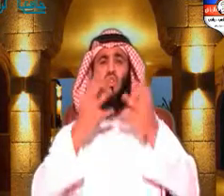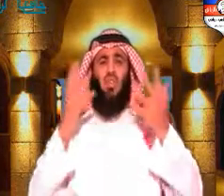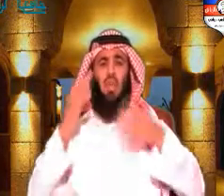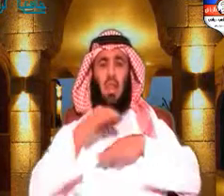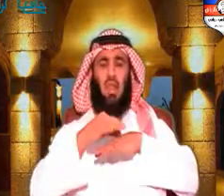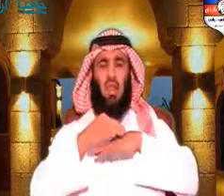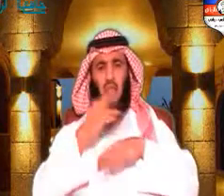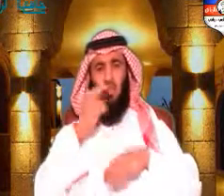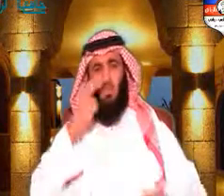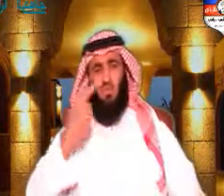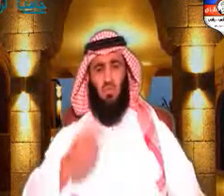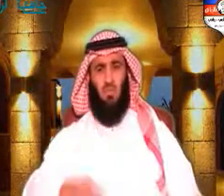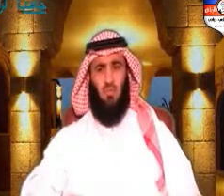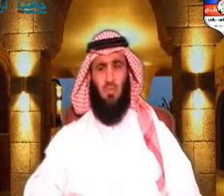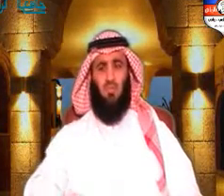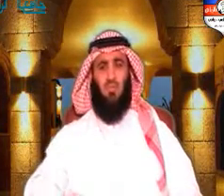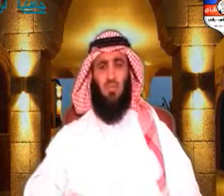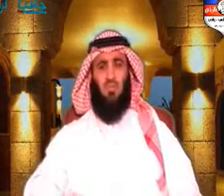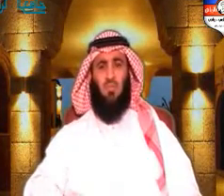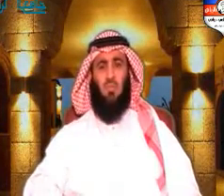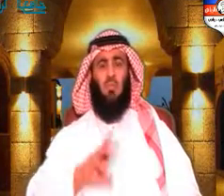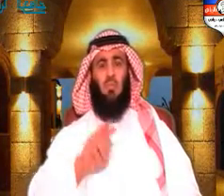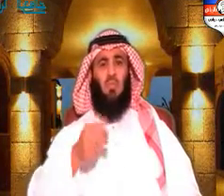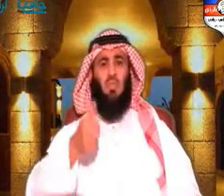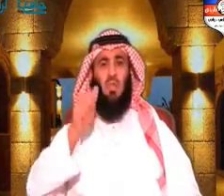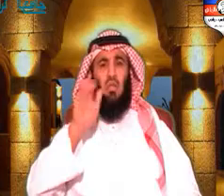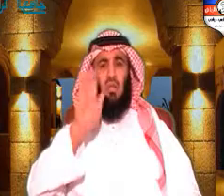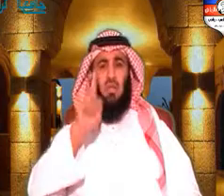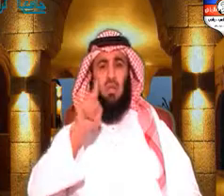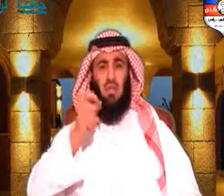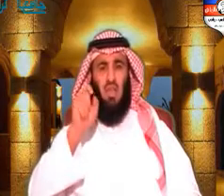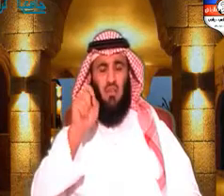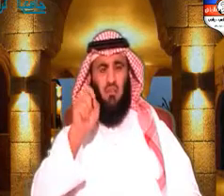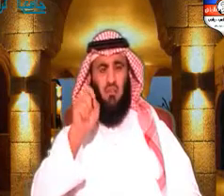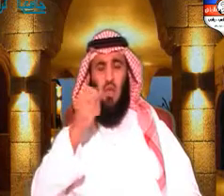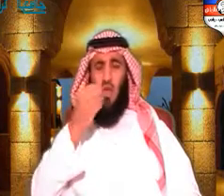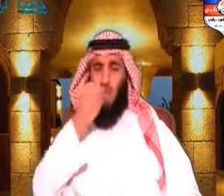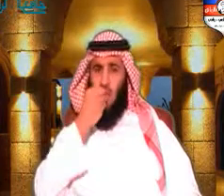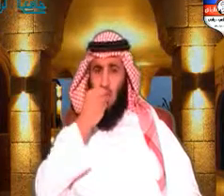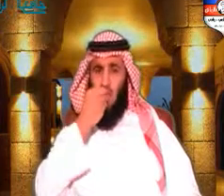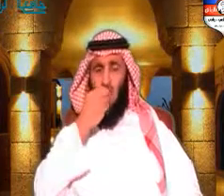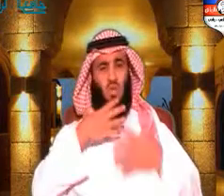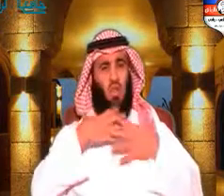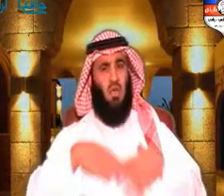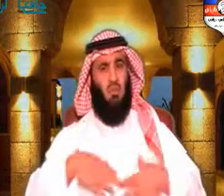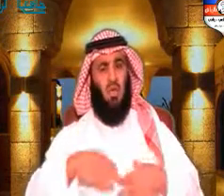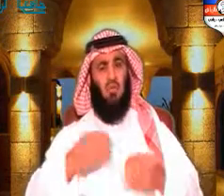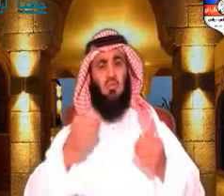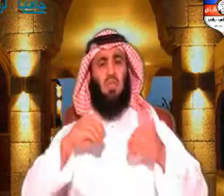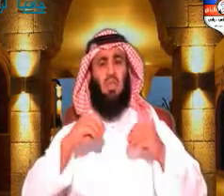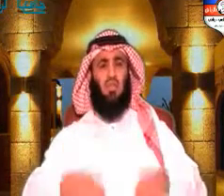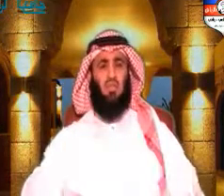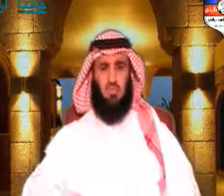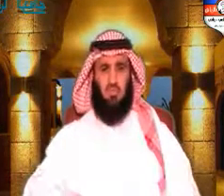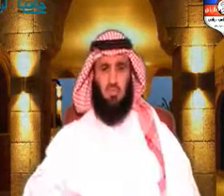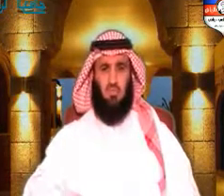الناس، من ذلك الإسراف في اللباس والأكل والشرب. قال تعالى: يا بني آدم